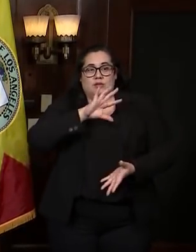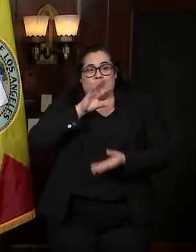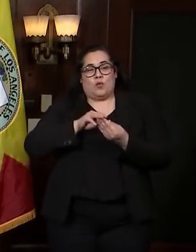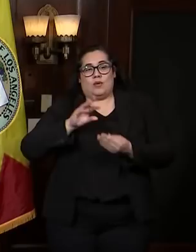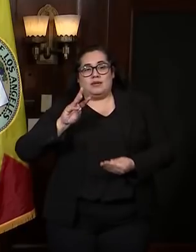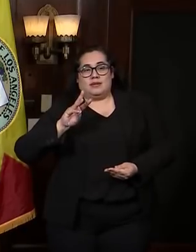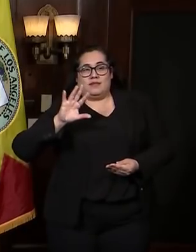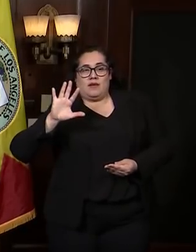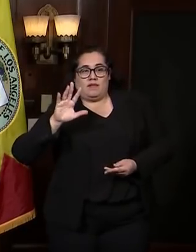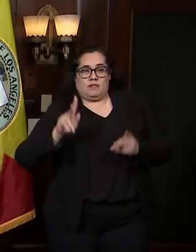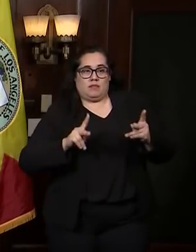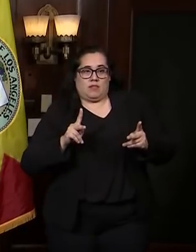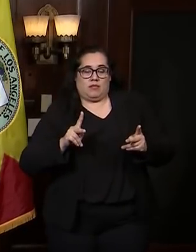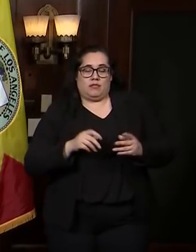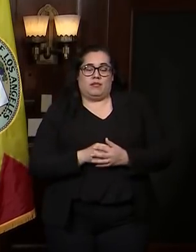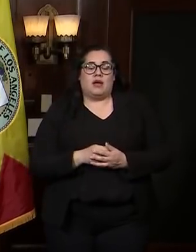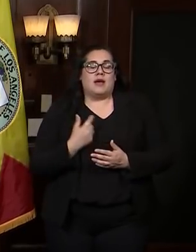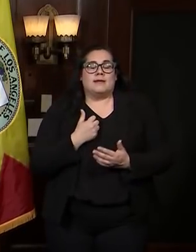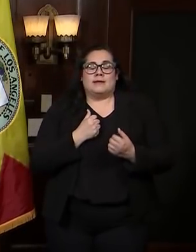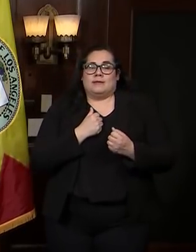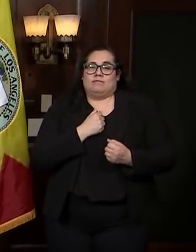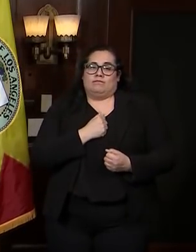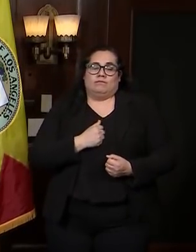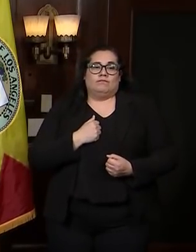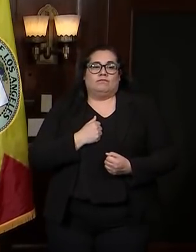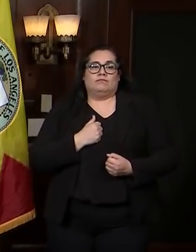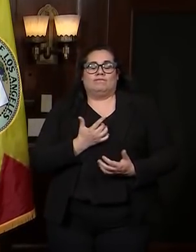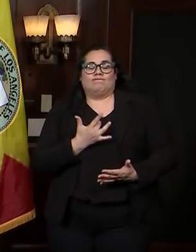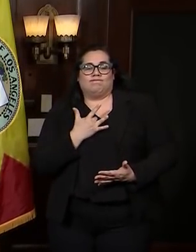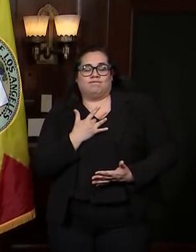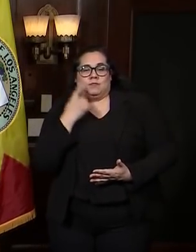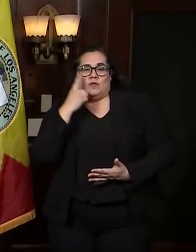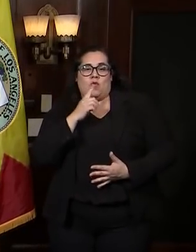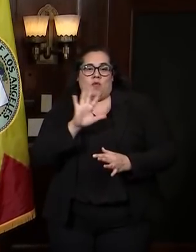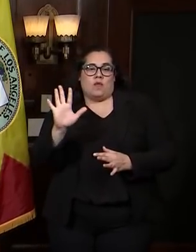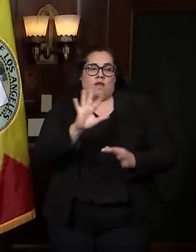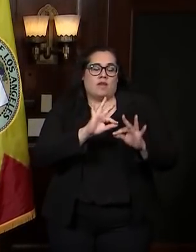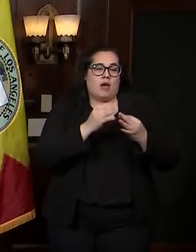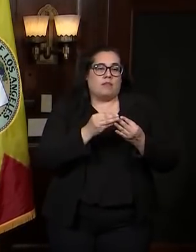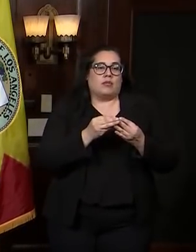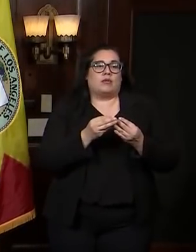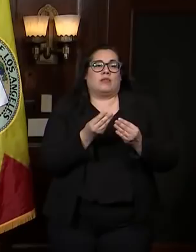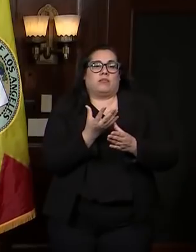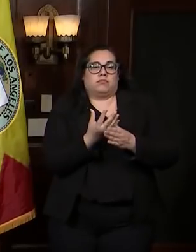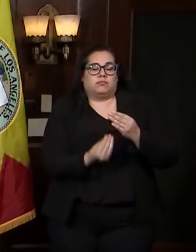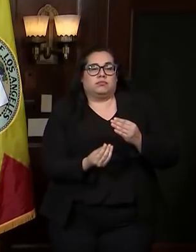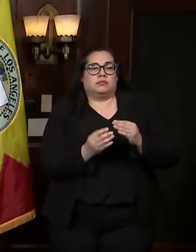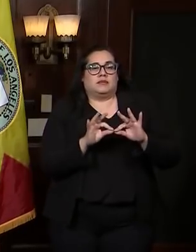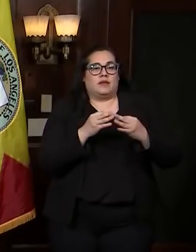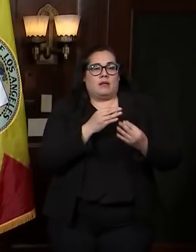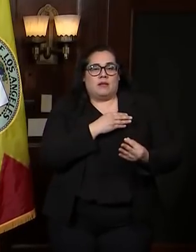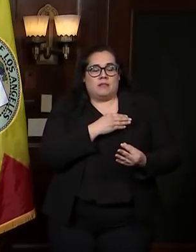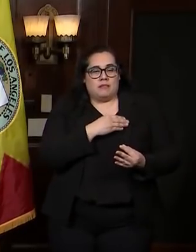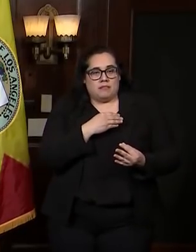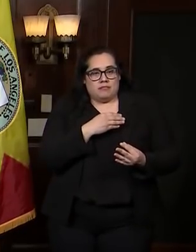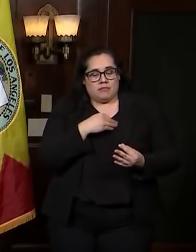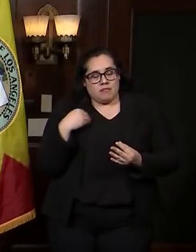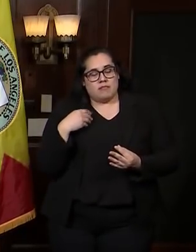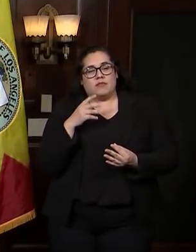65 vidas. Y lo siento a las familias por su perdido y por su tristeza